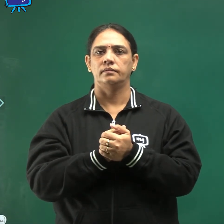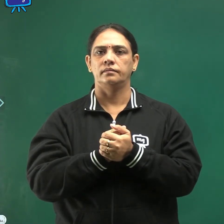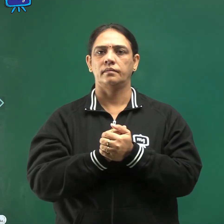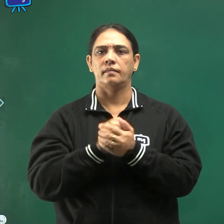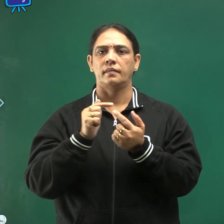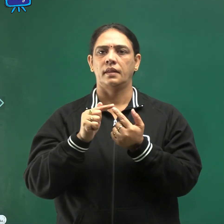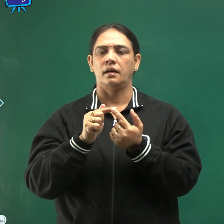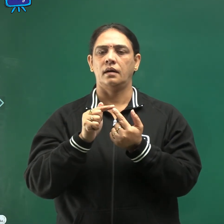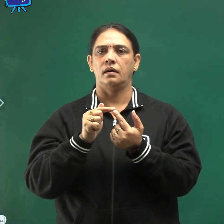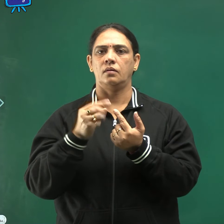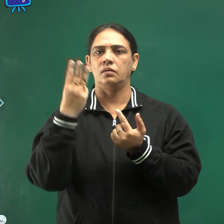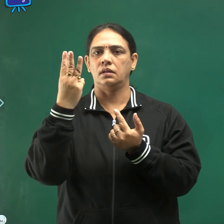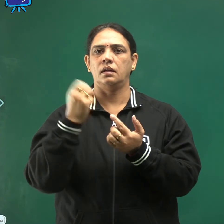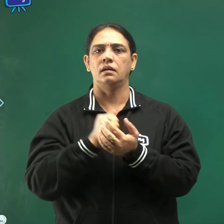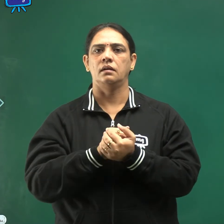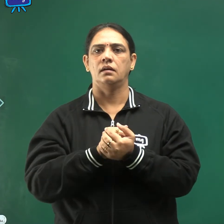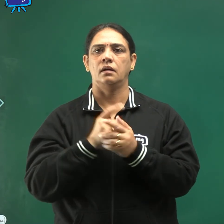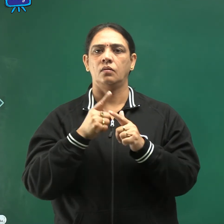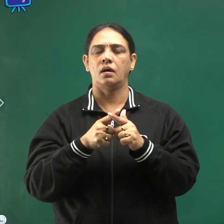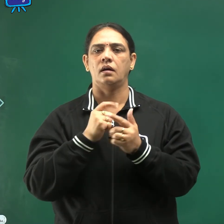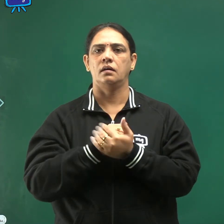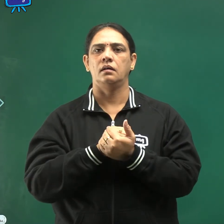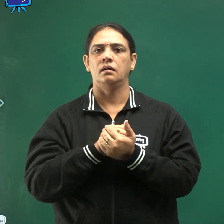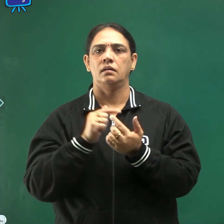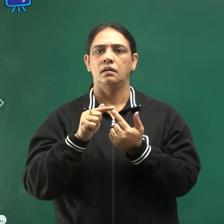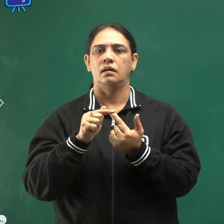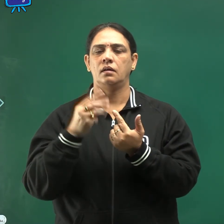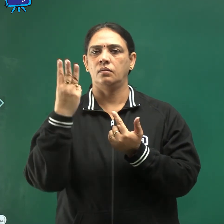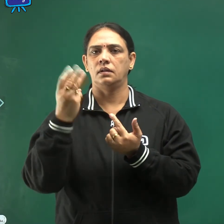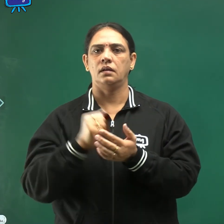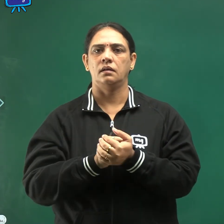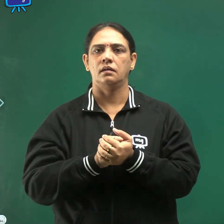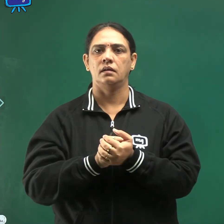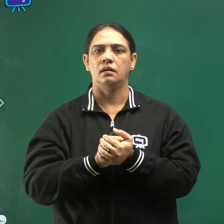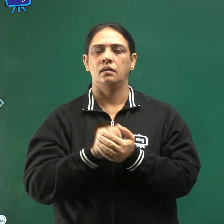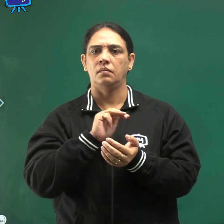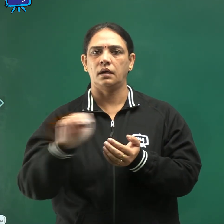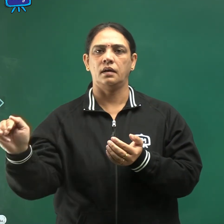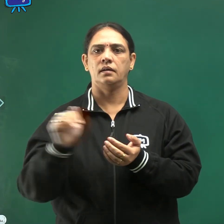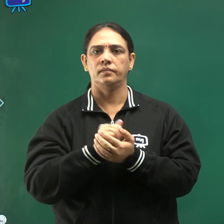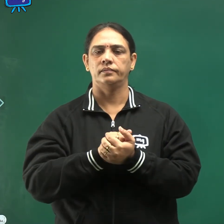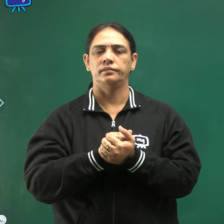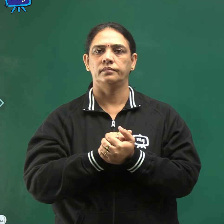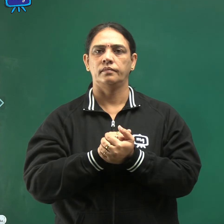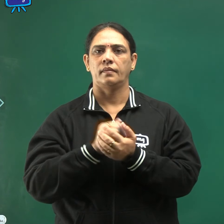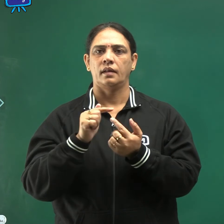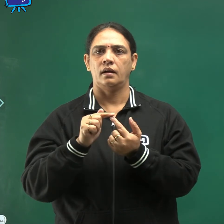अंडर रूट 3 गुणा अंडर रूट 3 बटे